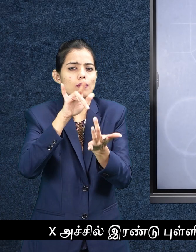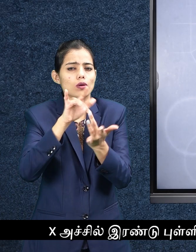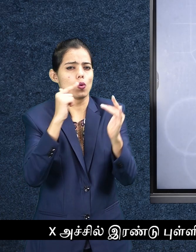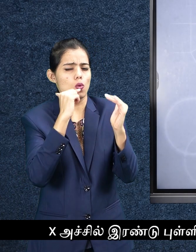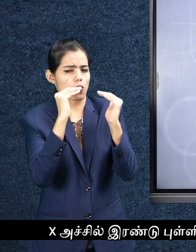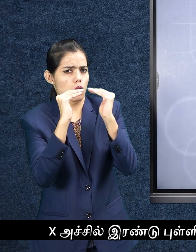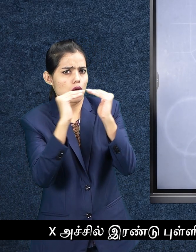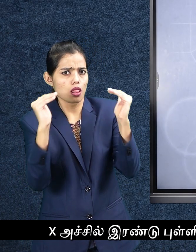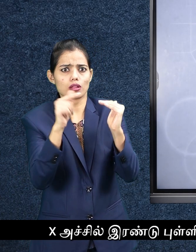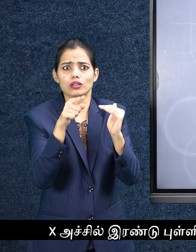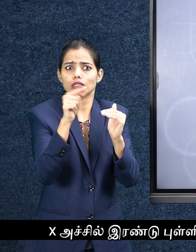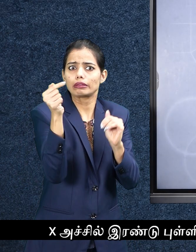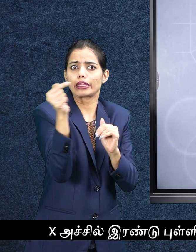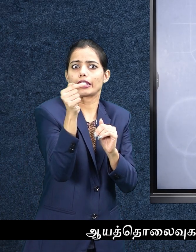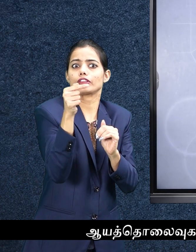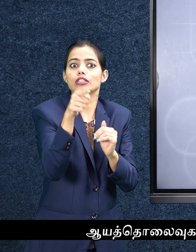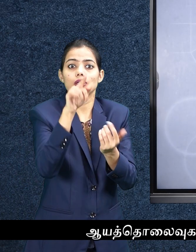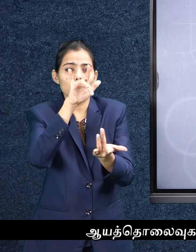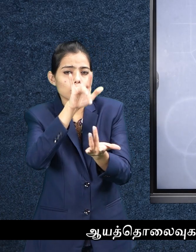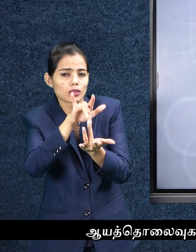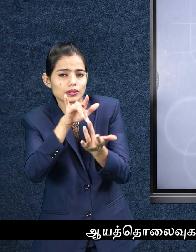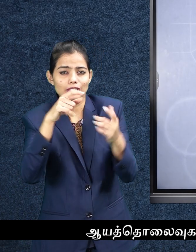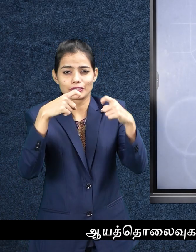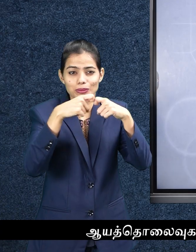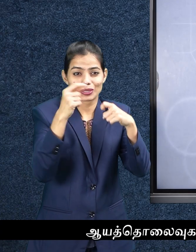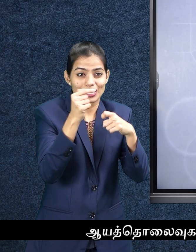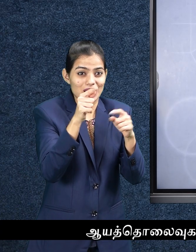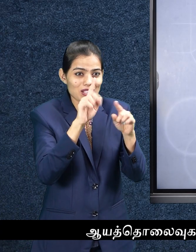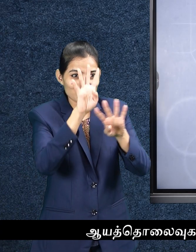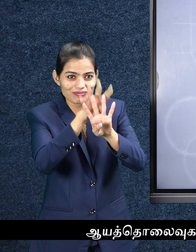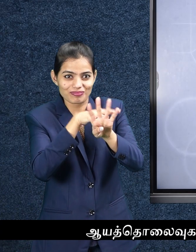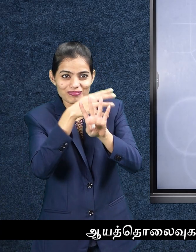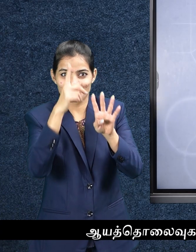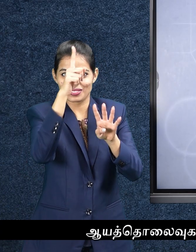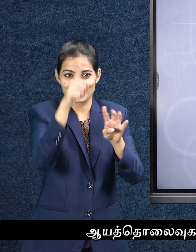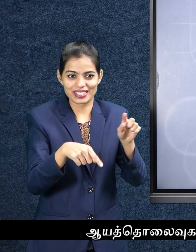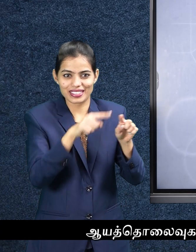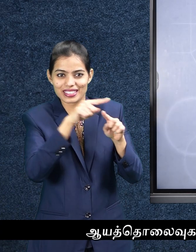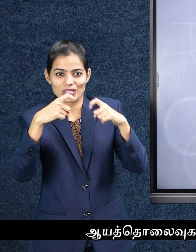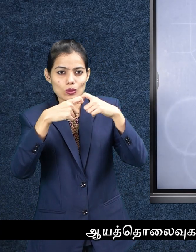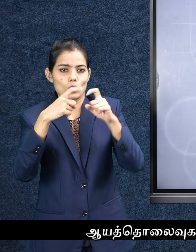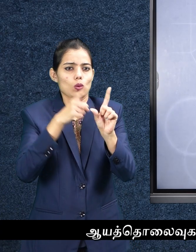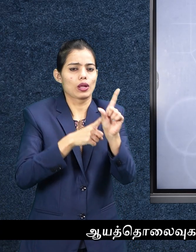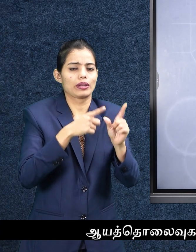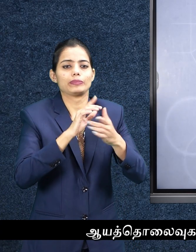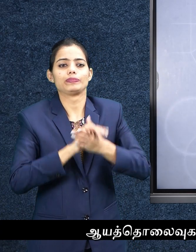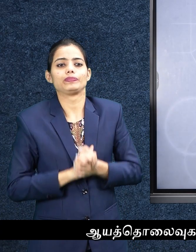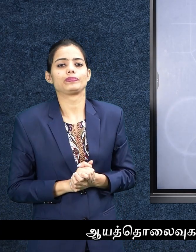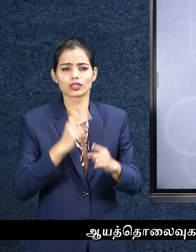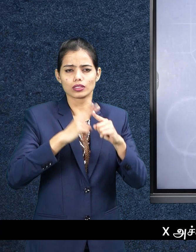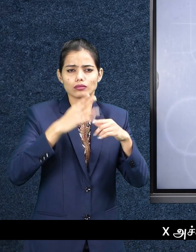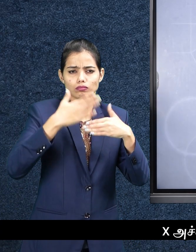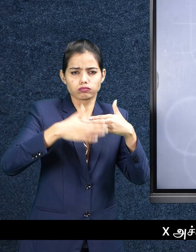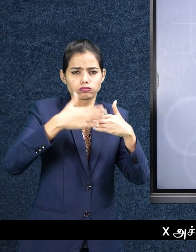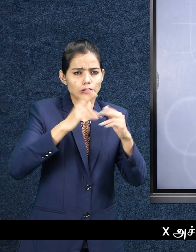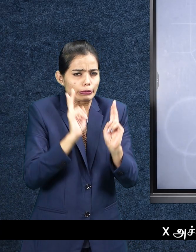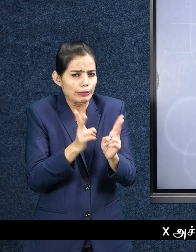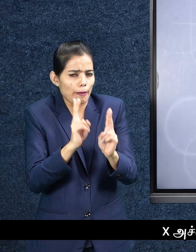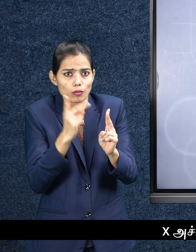உள்ள தூரம் எக்ஸ் ஆயத்தொலைவுகளுக்கு இடையே உள்ள வேறுபாட்டிற்கு சமம். எக்ஸ் அச்சில்